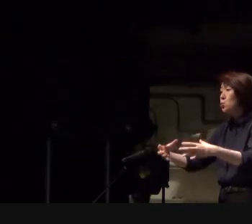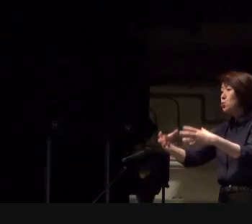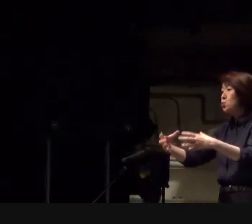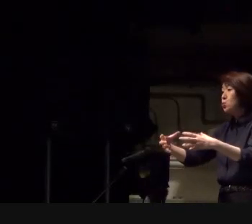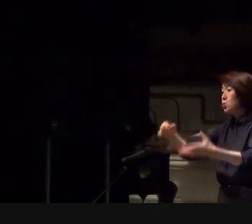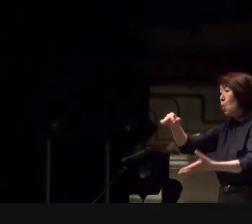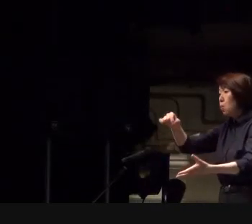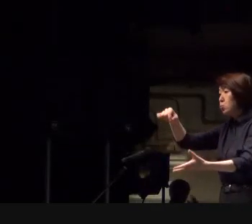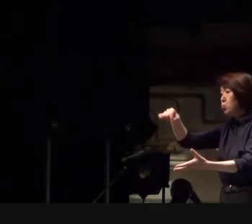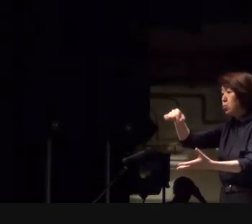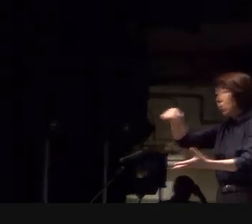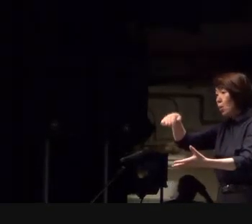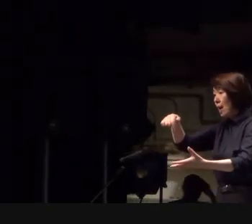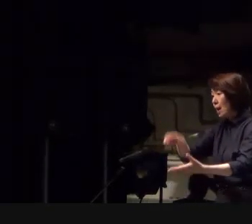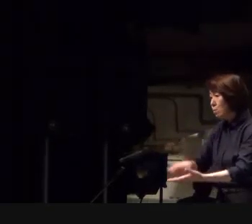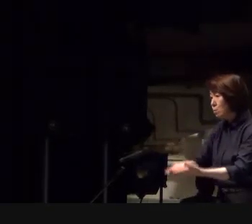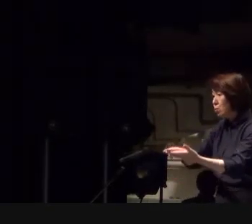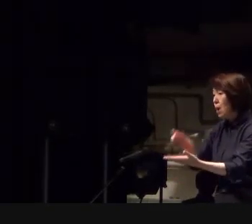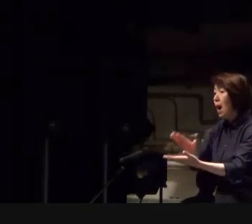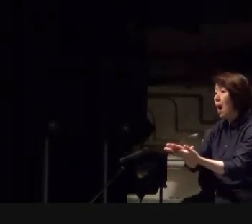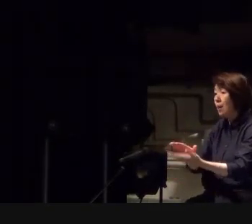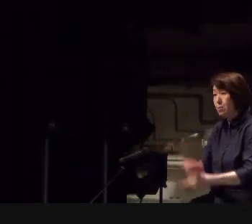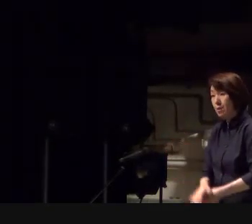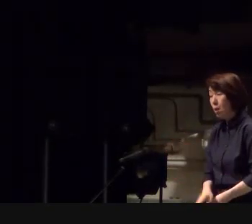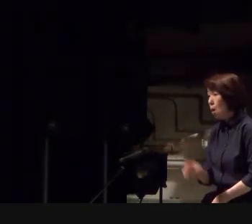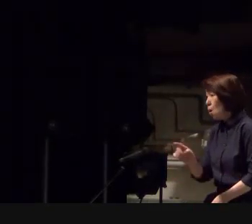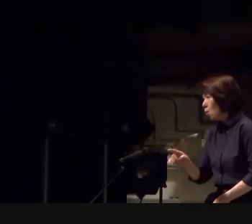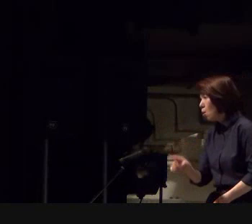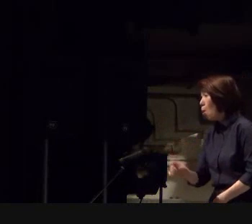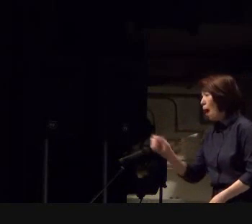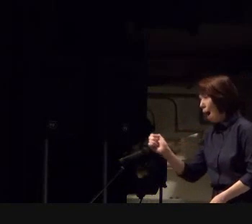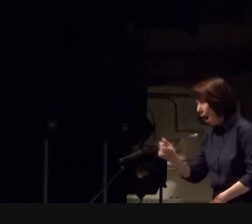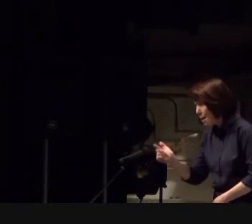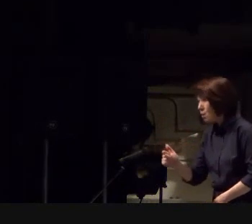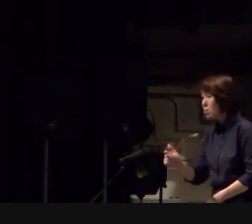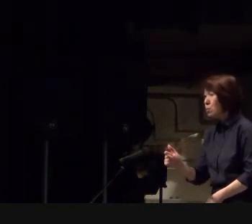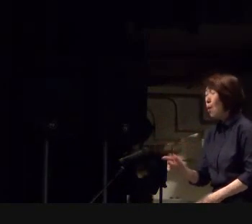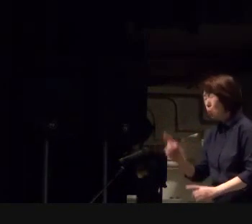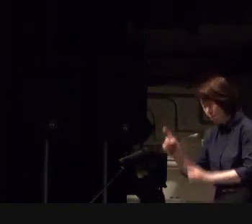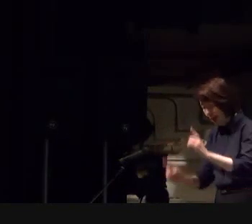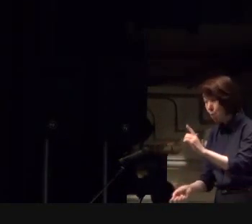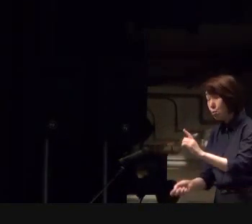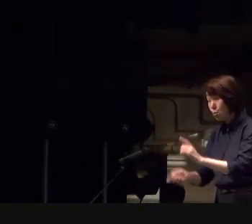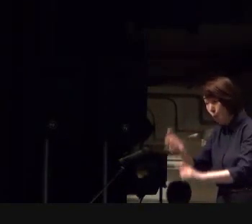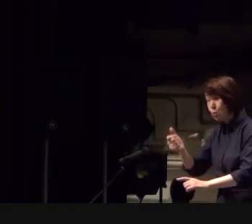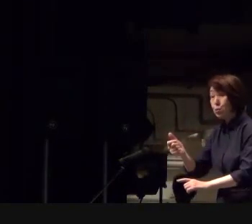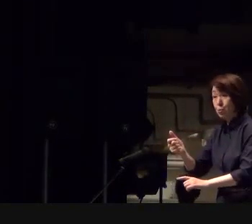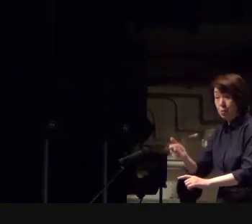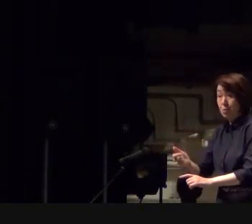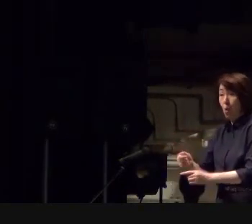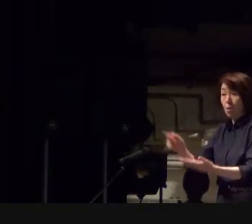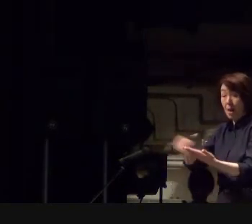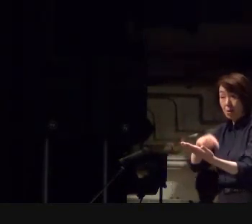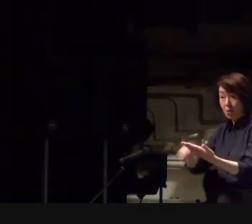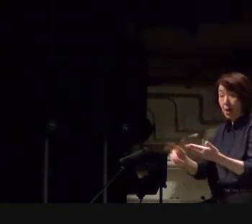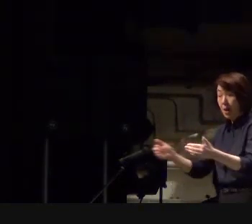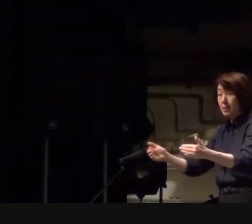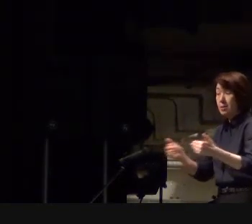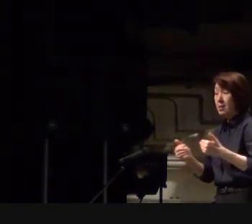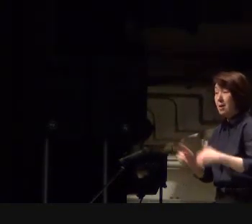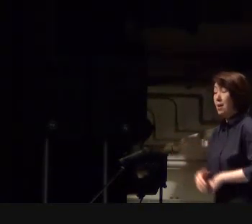の中に眠っているという状態です。なんとかそれを早く、一刻も早くなんとかしなければいけないのです